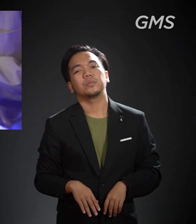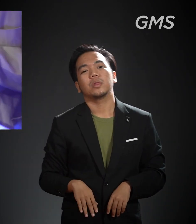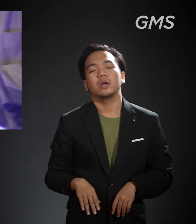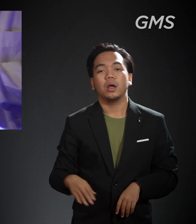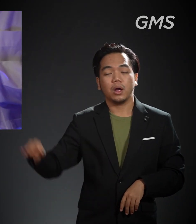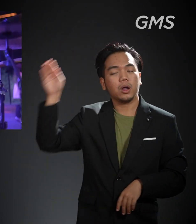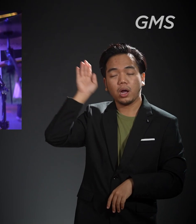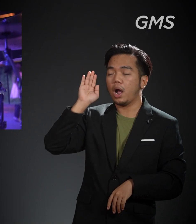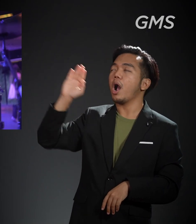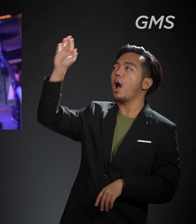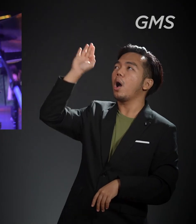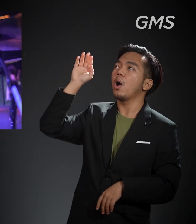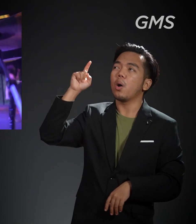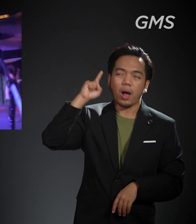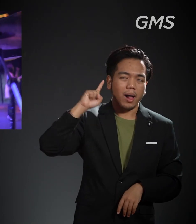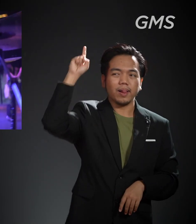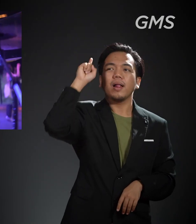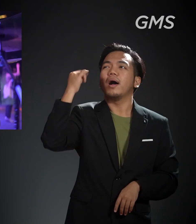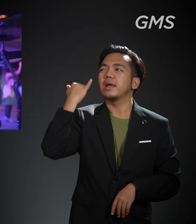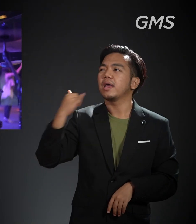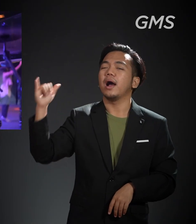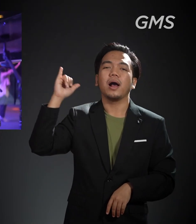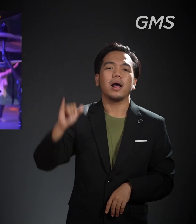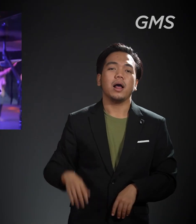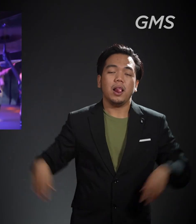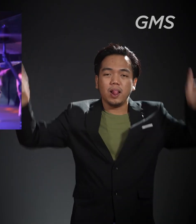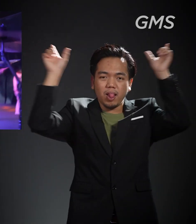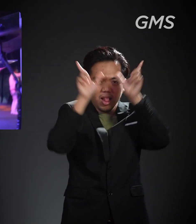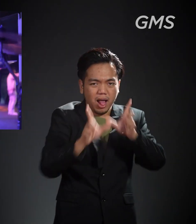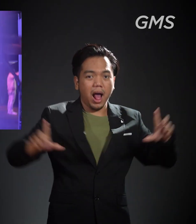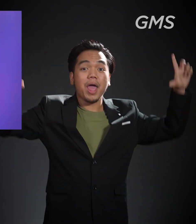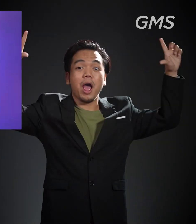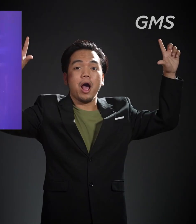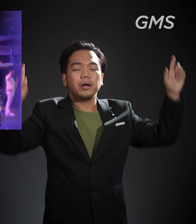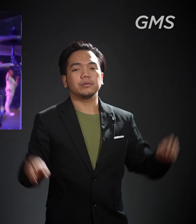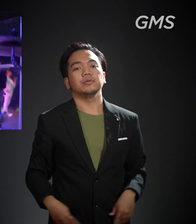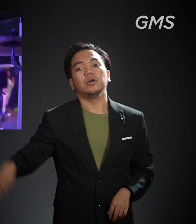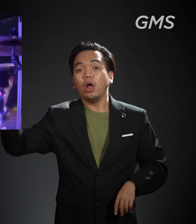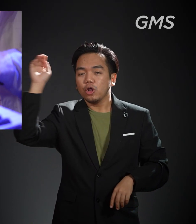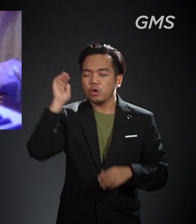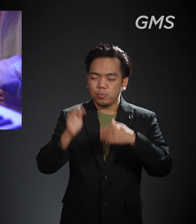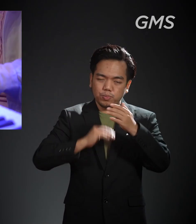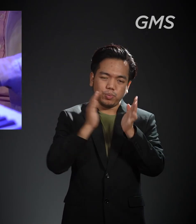Engkau. Kau Allah yang layak